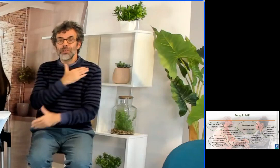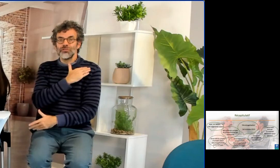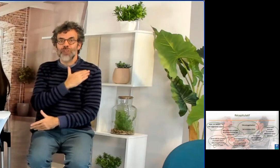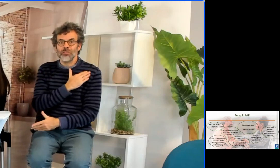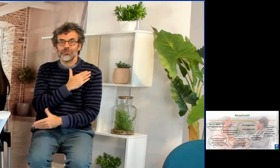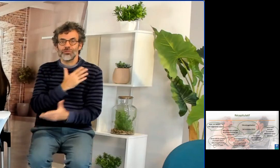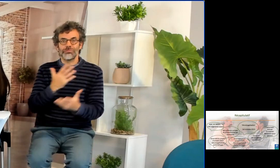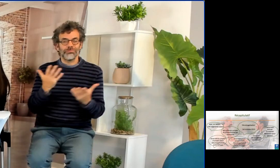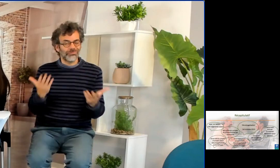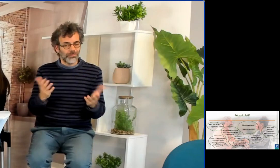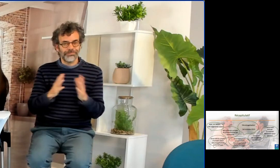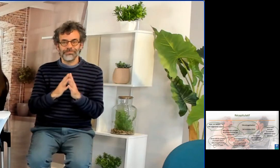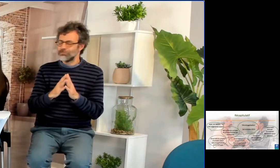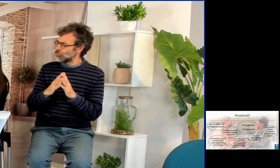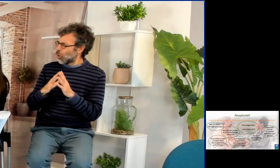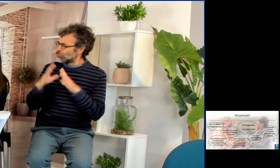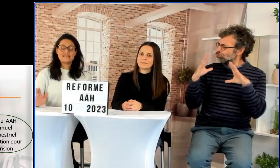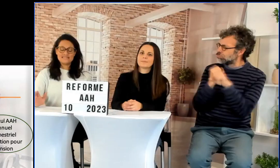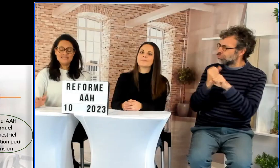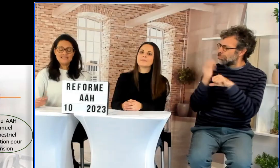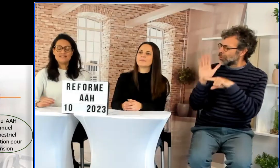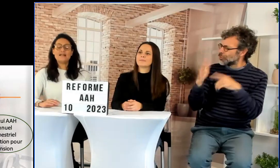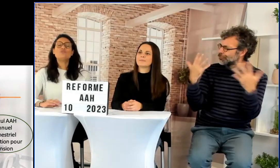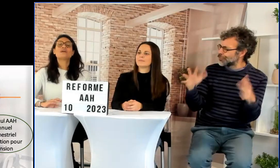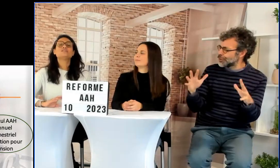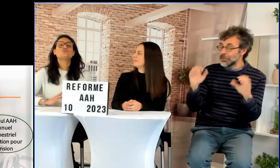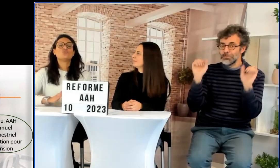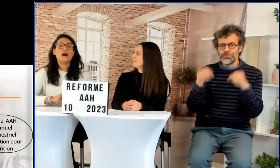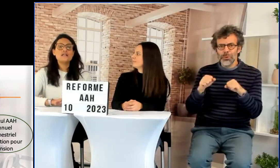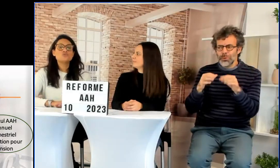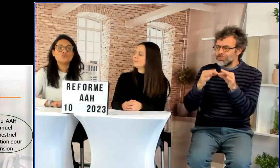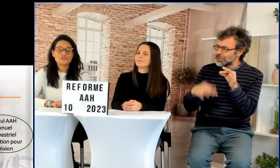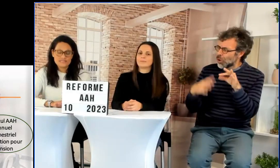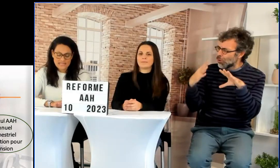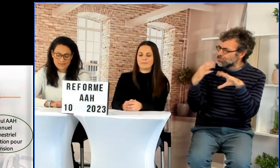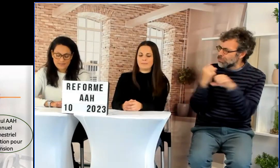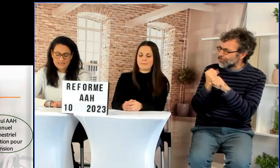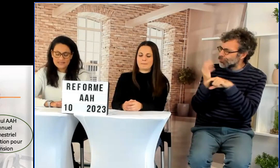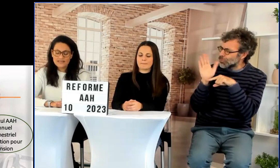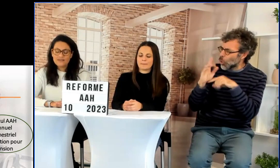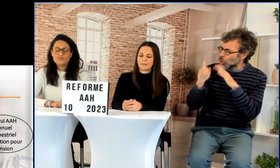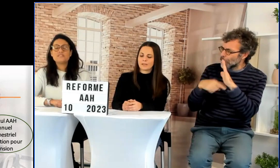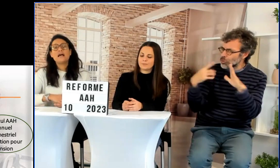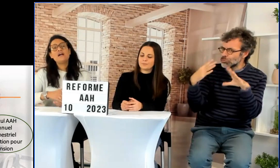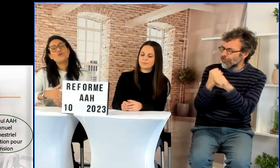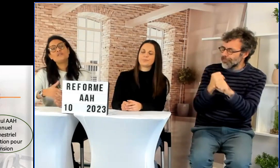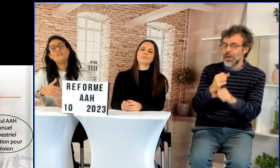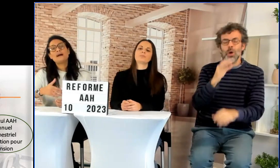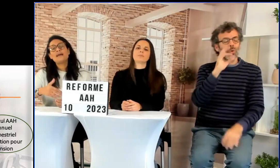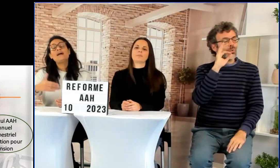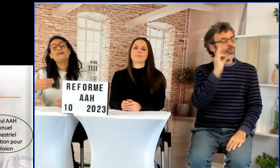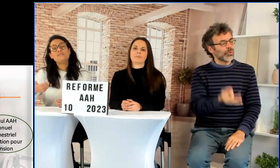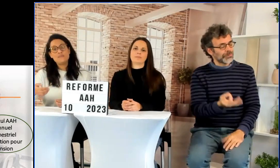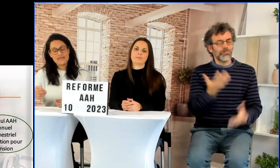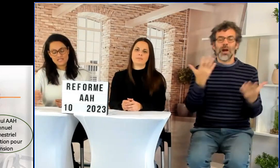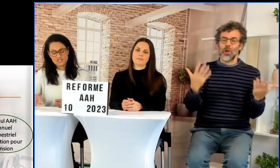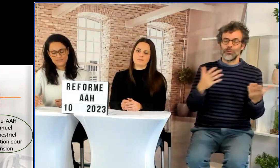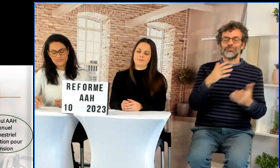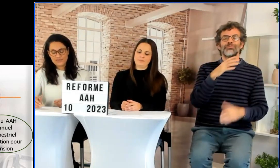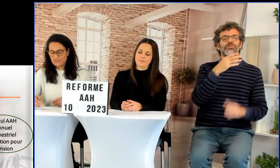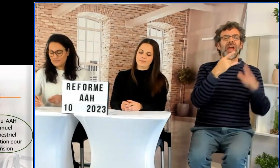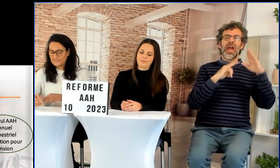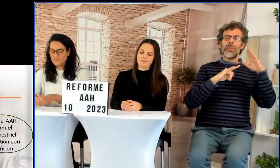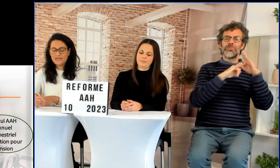petit récap. Avec plaisir, Laure. Donc, comme on vous l'a dit, l'allocation adulte handicapé vous est accordée par la